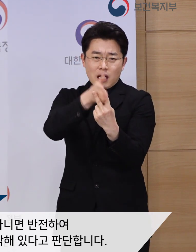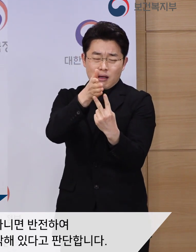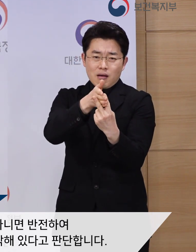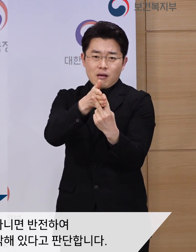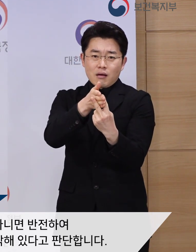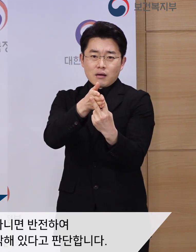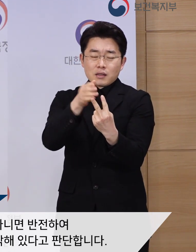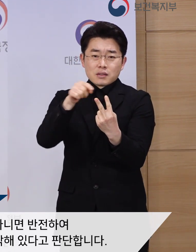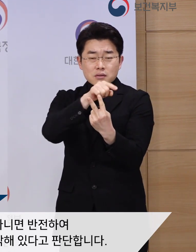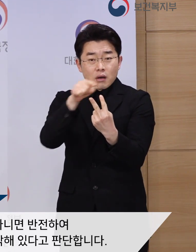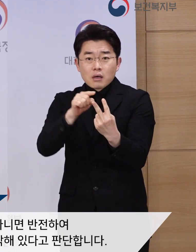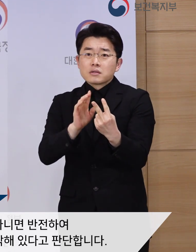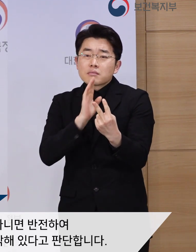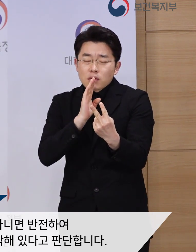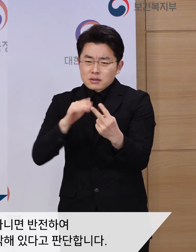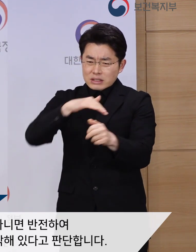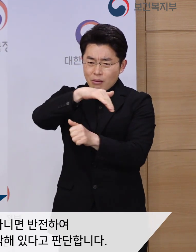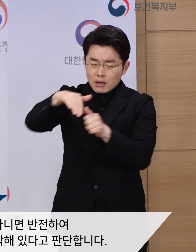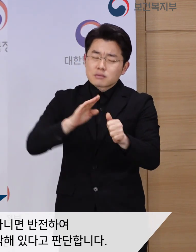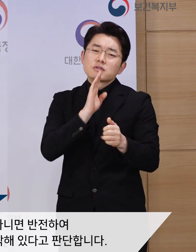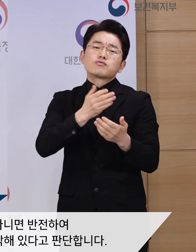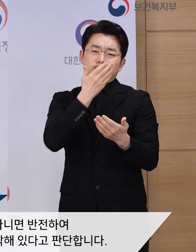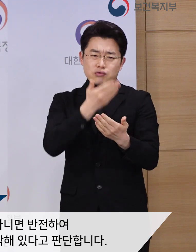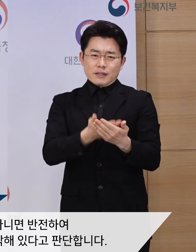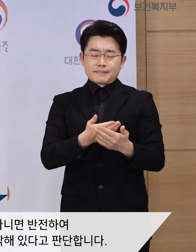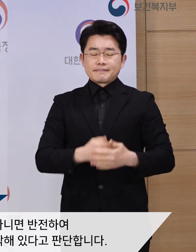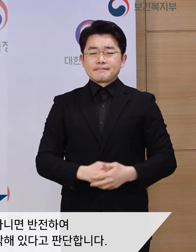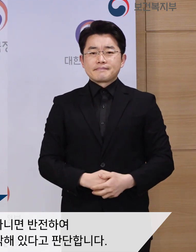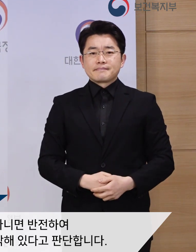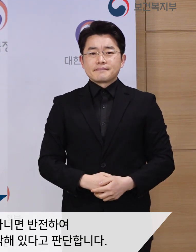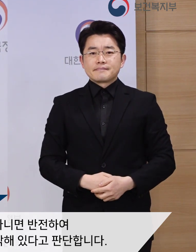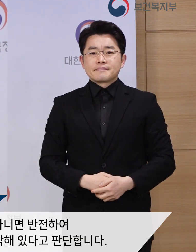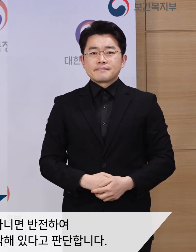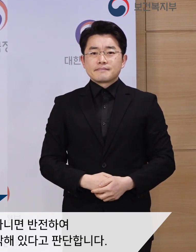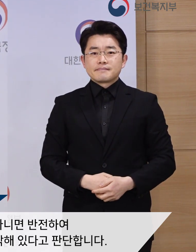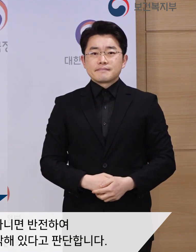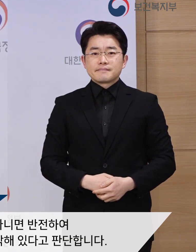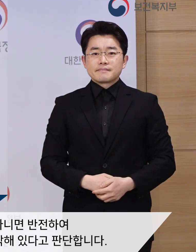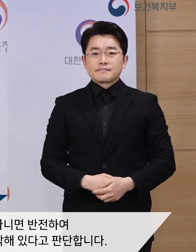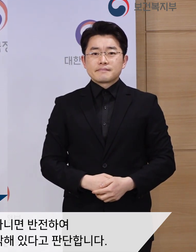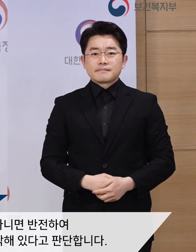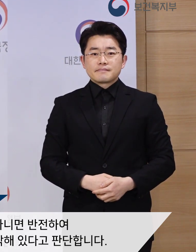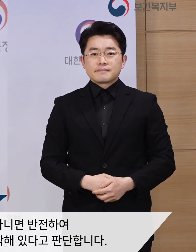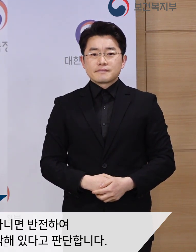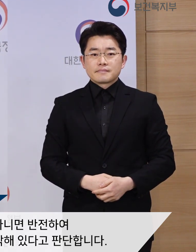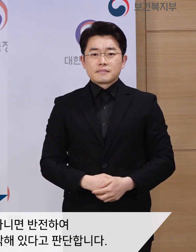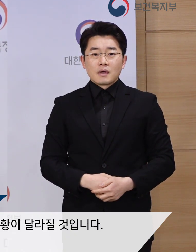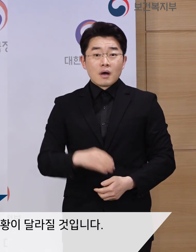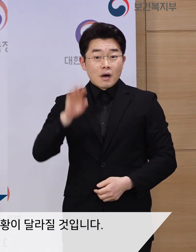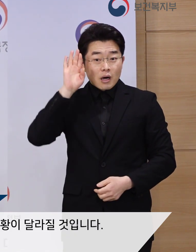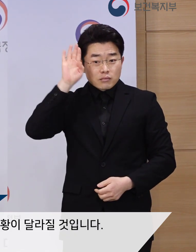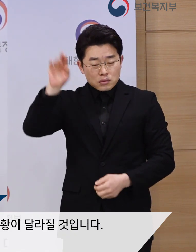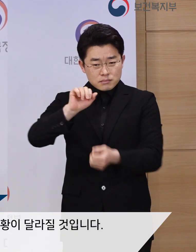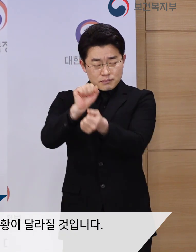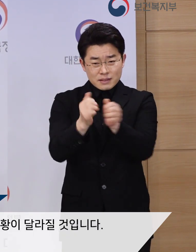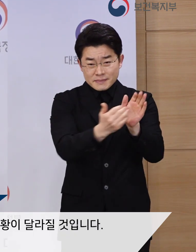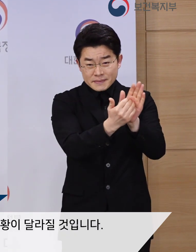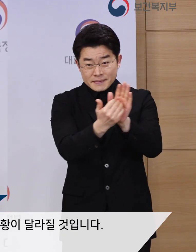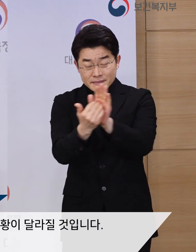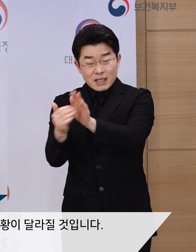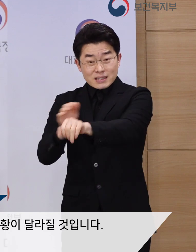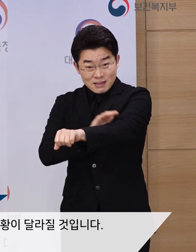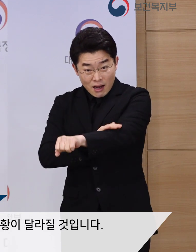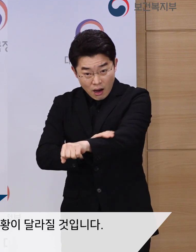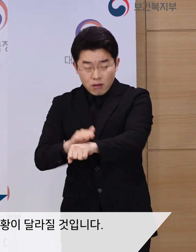반전하여 감소세로 접어드느냐 매우 중요한 분기점에 임박해 있다고 판단합니다. 어떤 방향으로